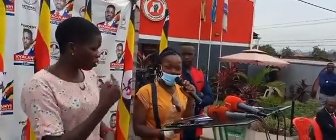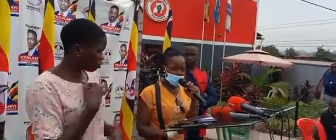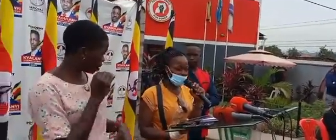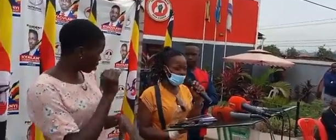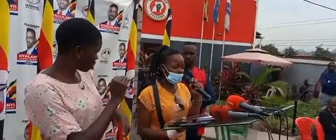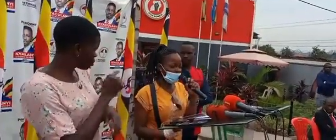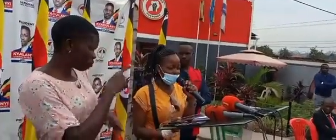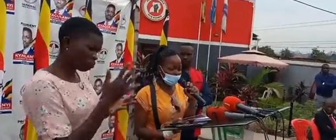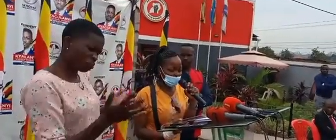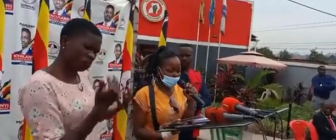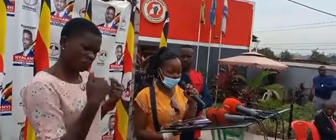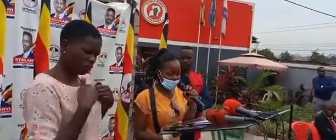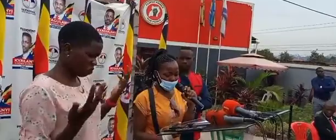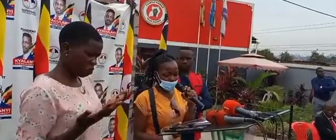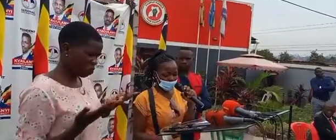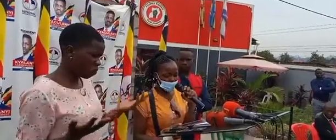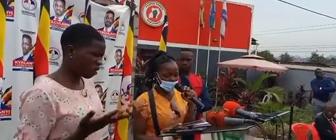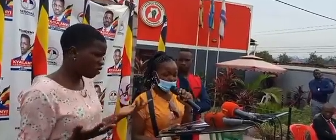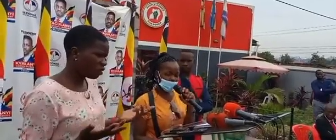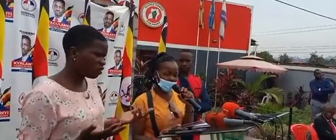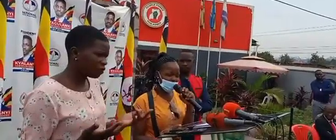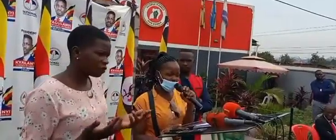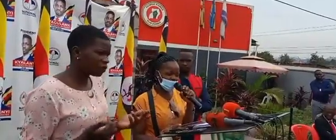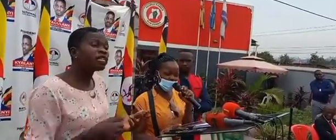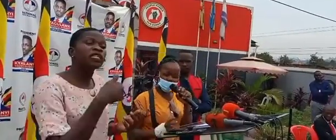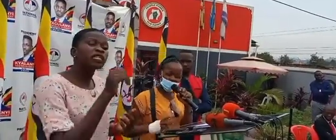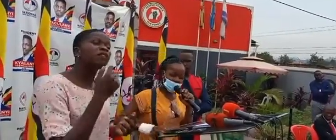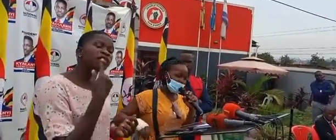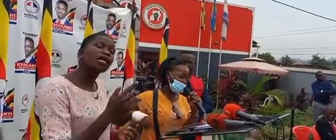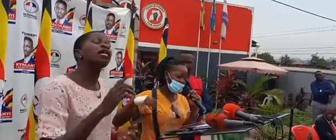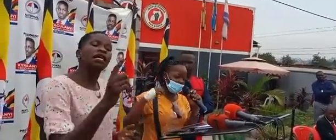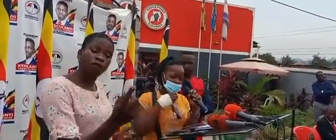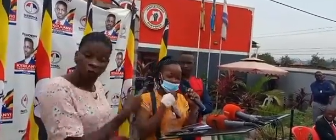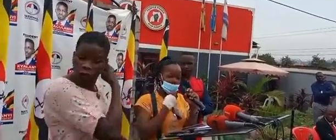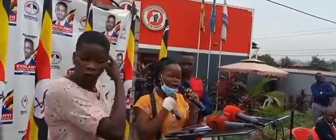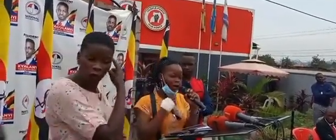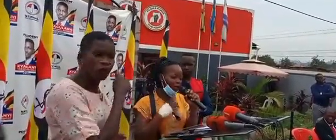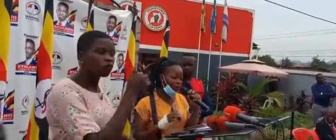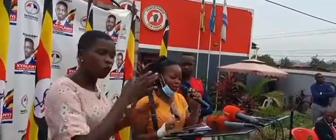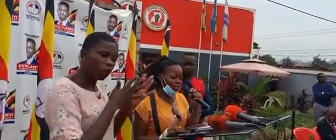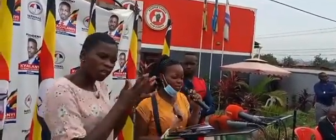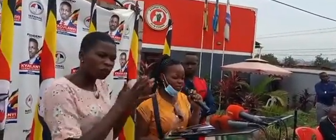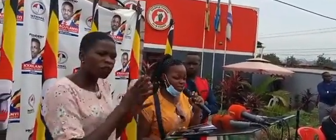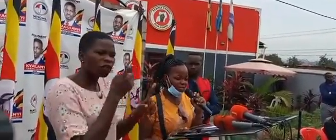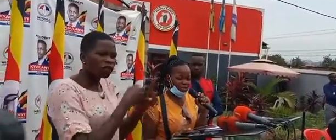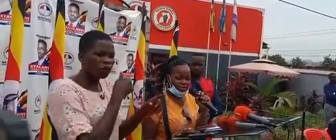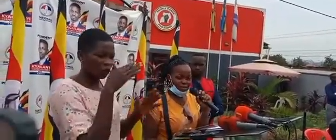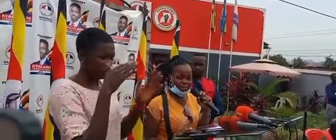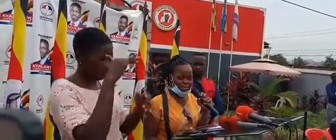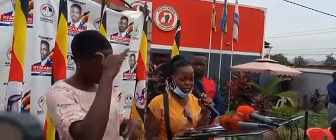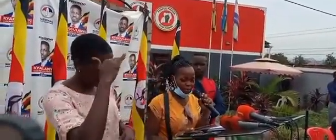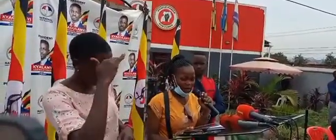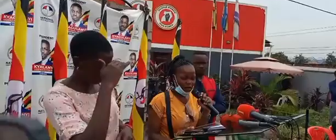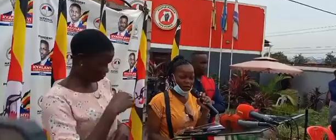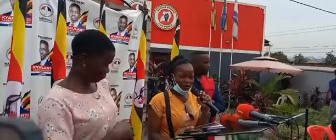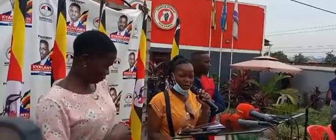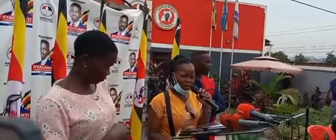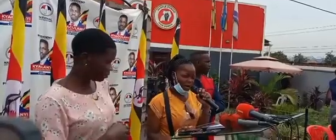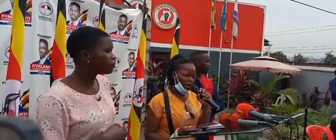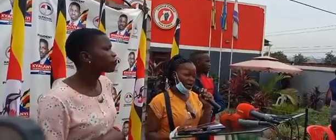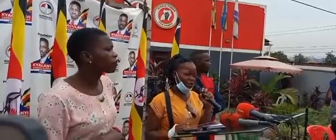nemubuuza ontwala wa kyeyakola ngamba bugambi jangu ojja binyonyerera wa ku poliisi